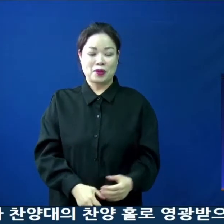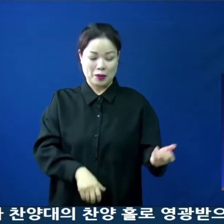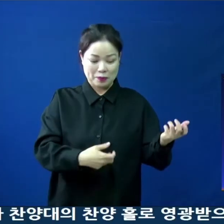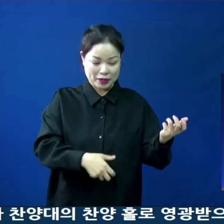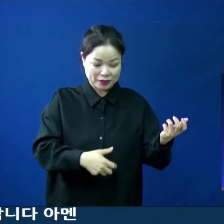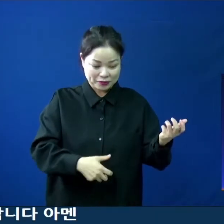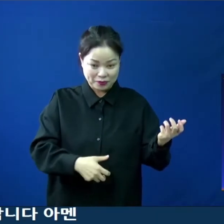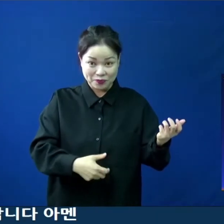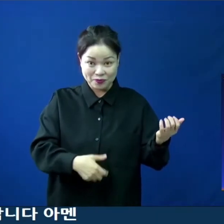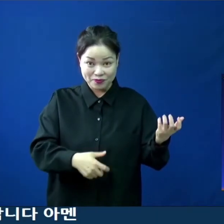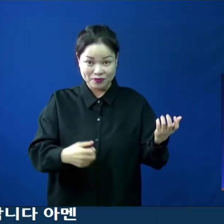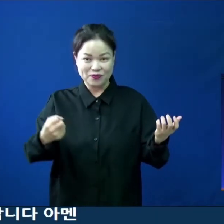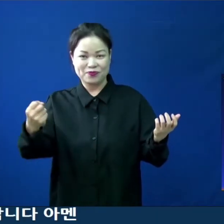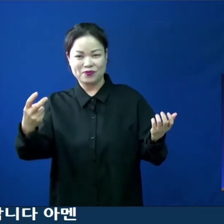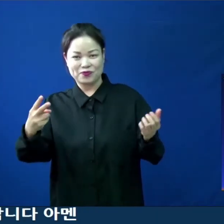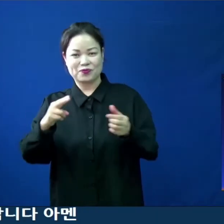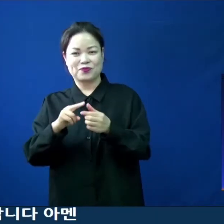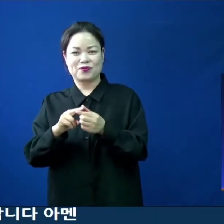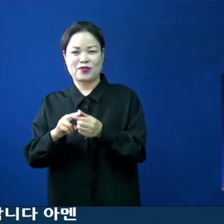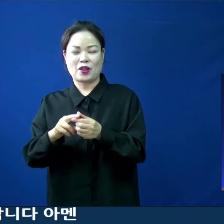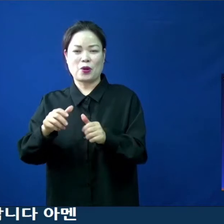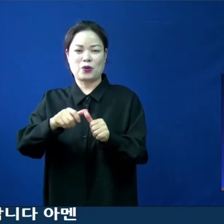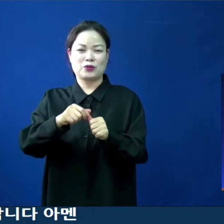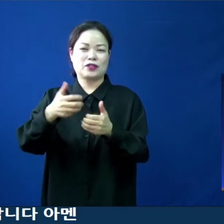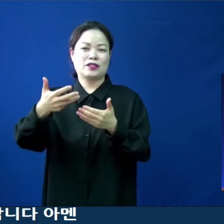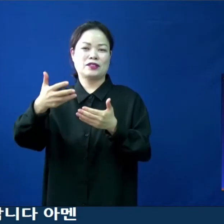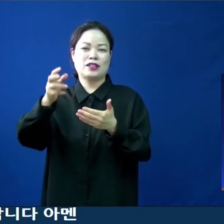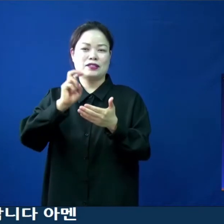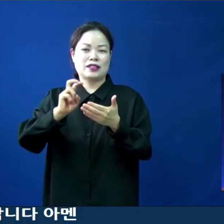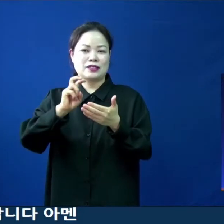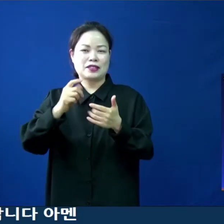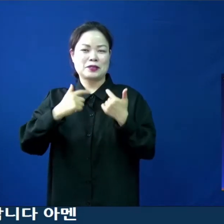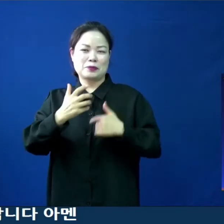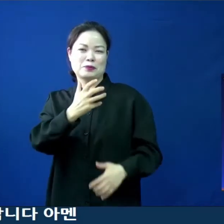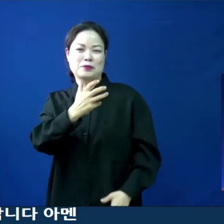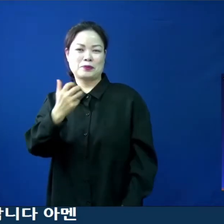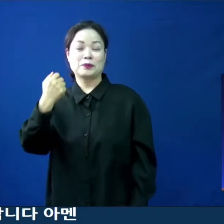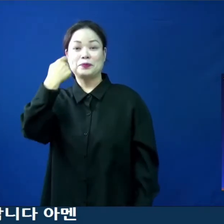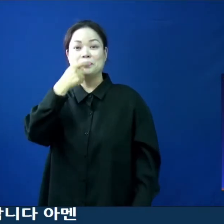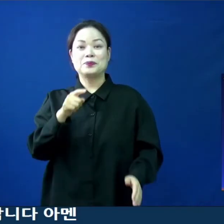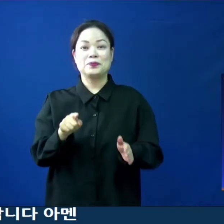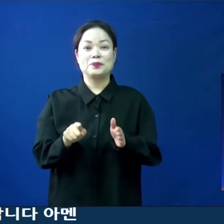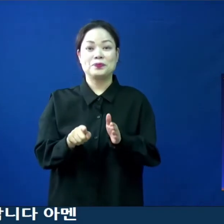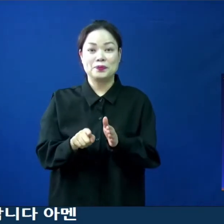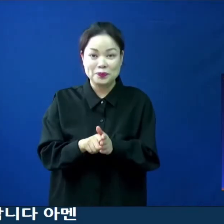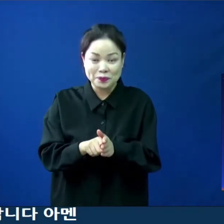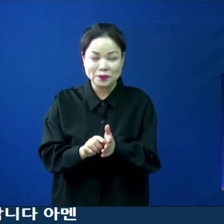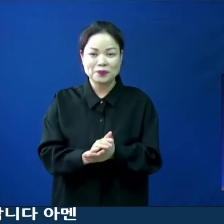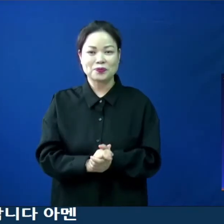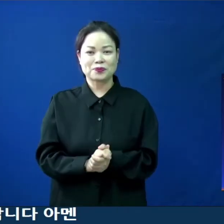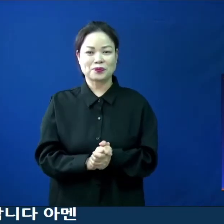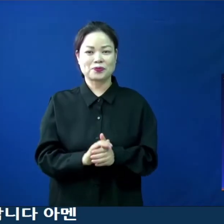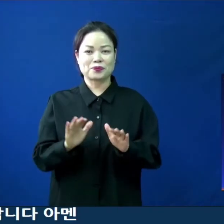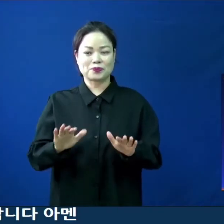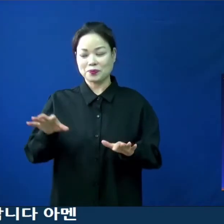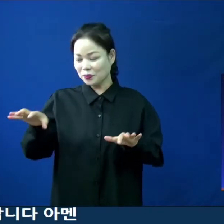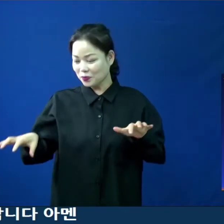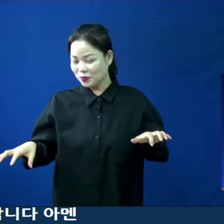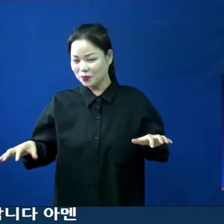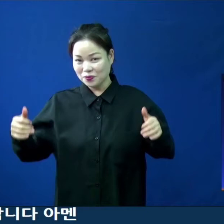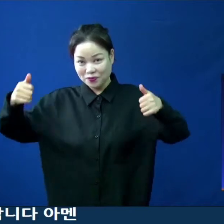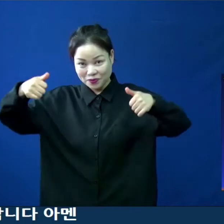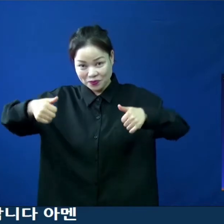만돌린 연주대의 연주와 호산나 찬양대의 찬양을 하나님이 기뻐 받으신 줄 믿습니다. 우리 옆에 있는